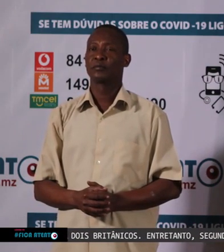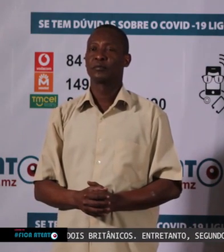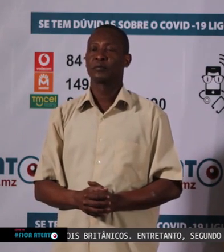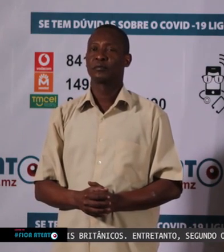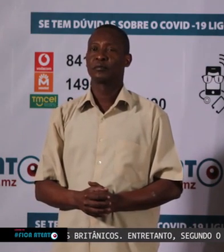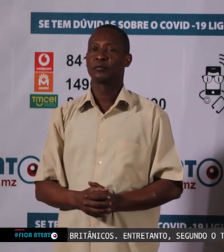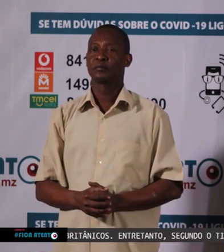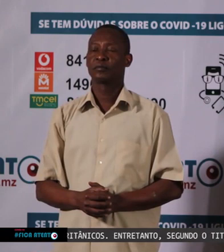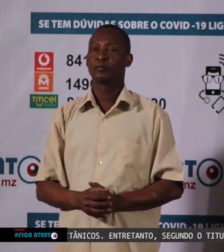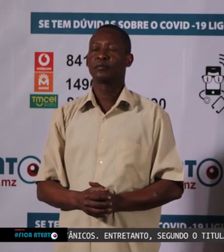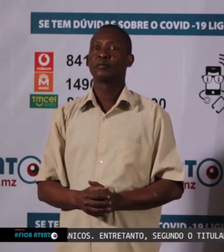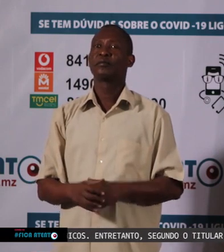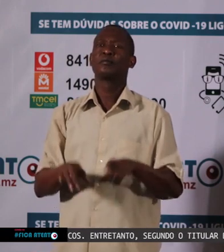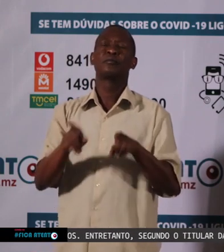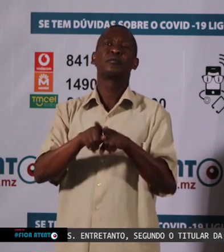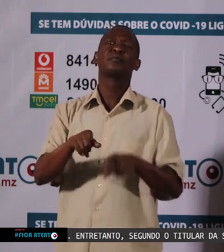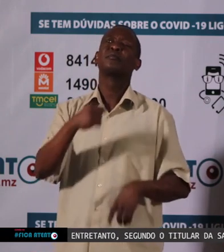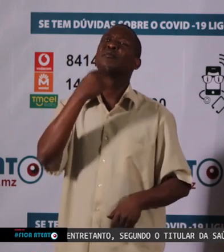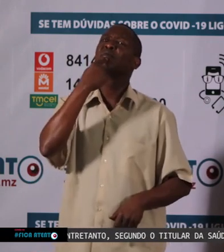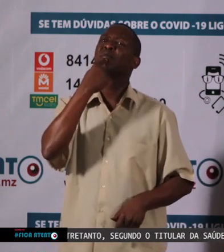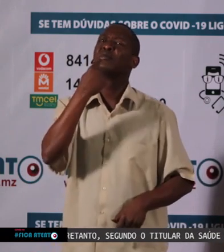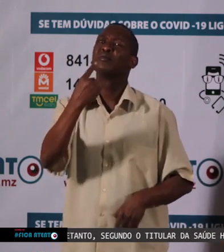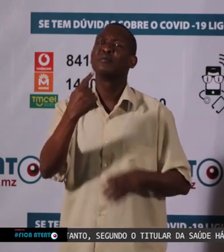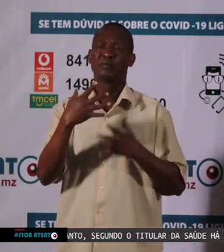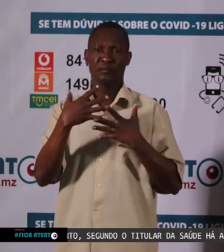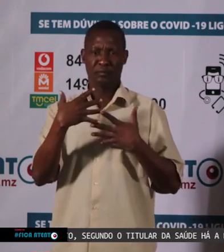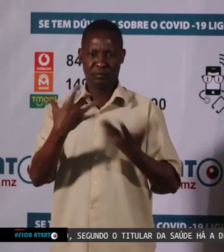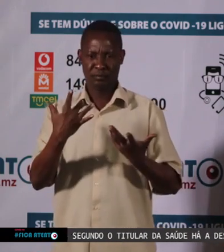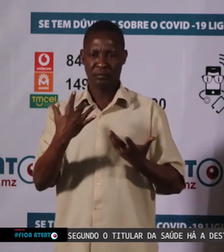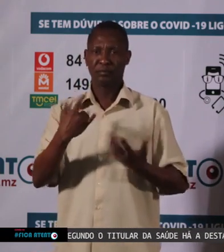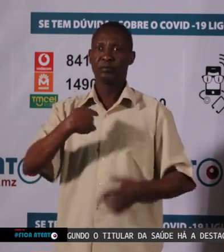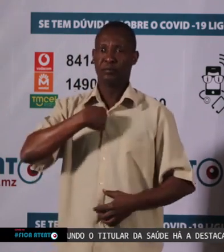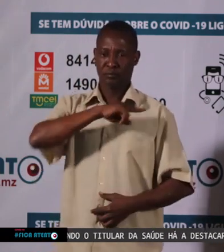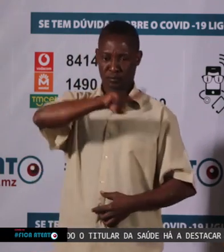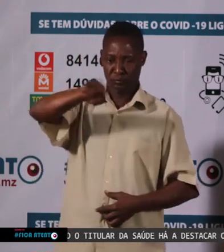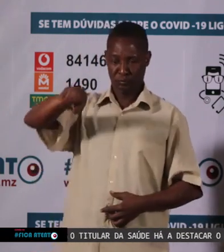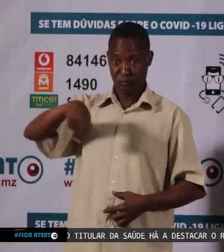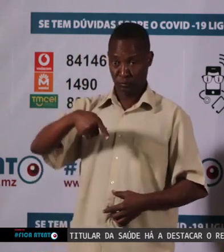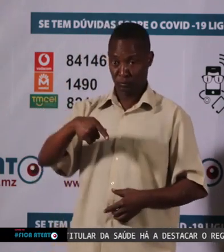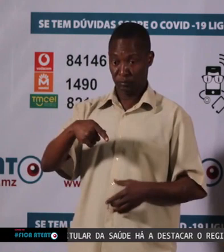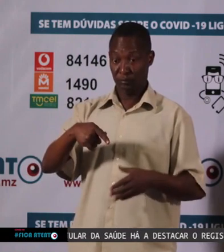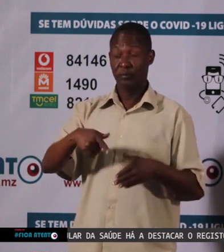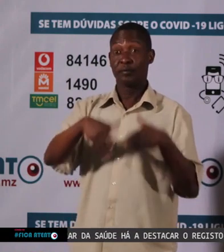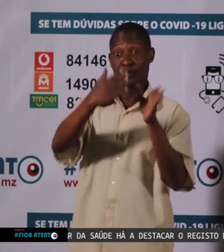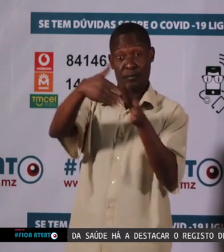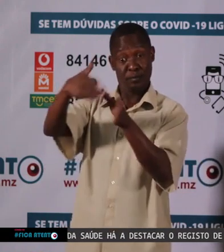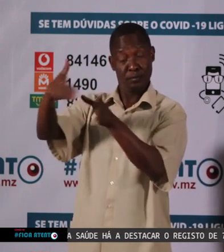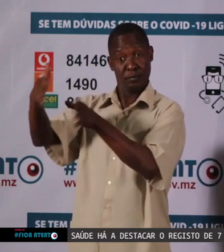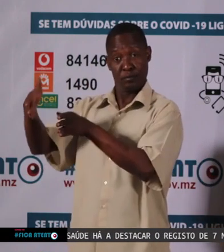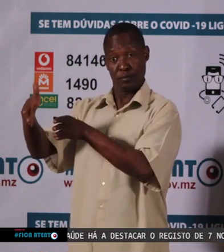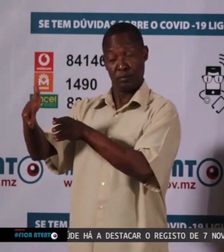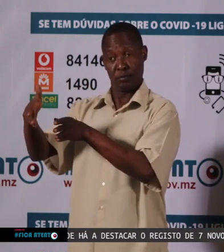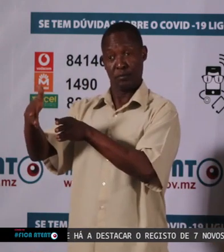Óbvio, dissemos também que nós recebemos no país pessoas, compatriotas nossas,